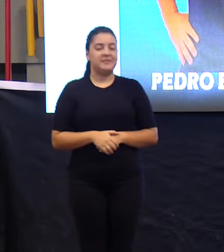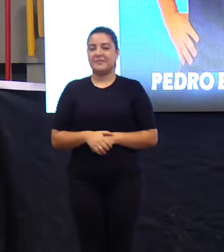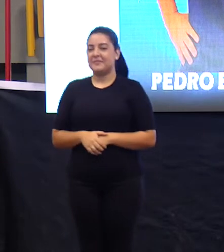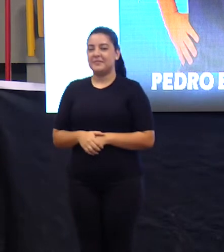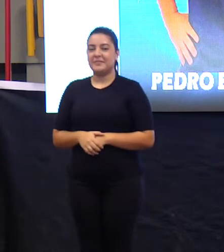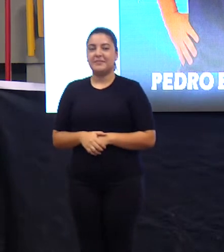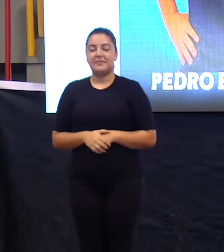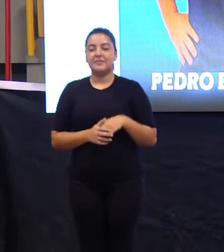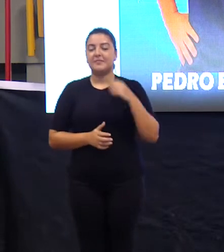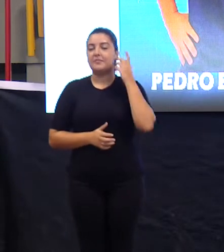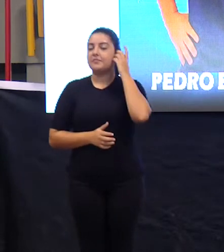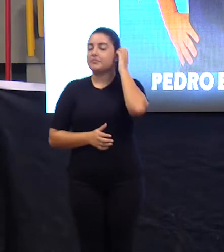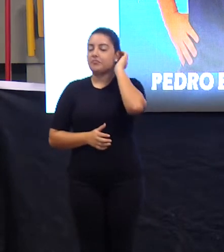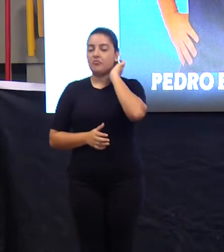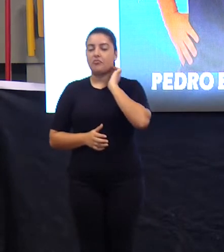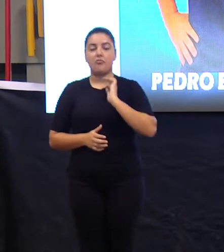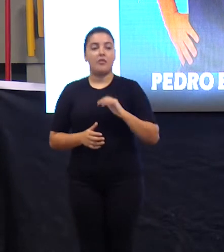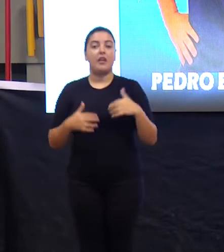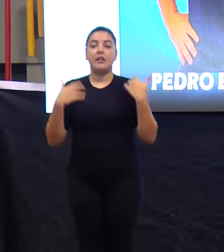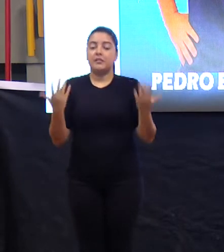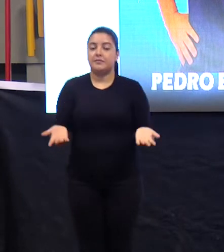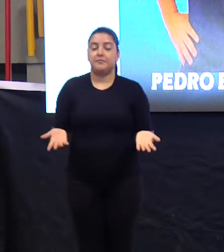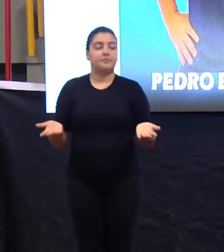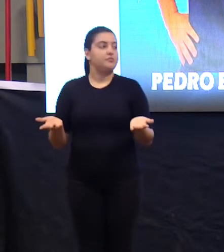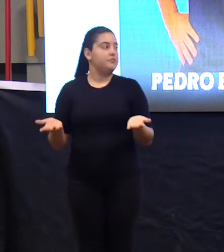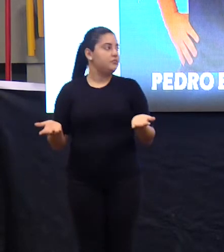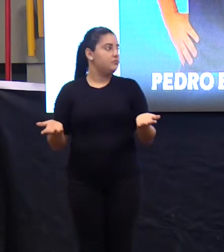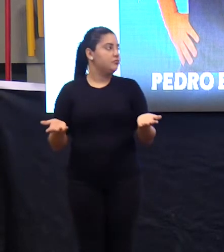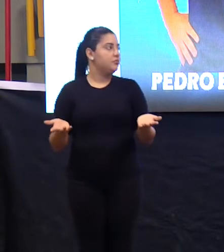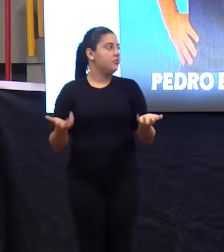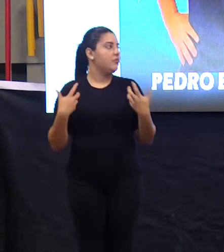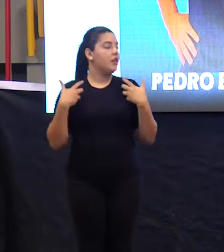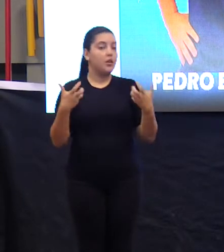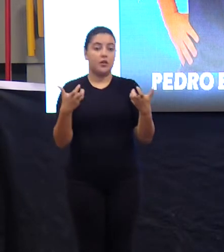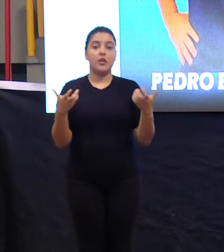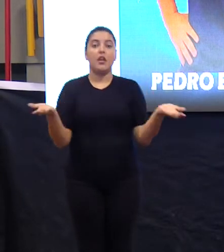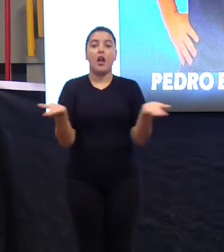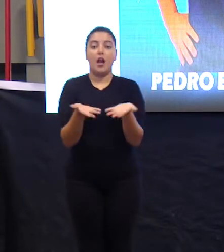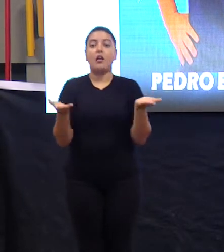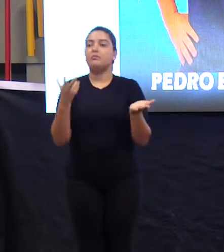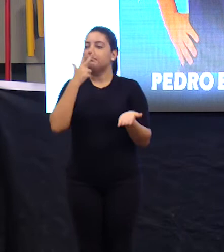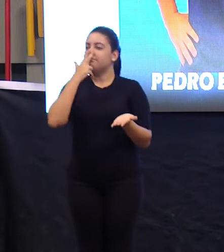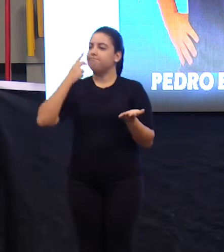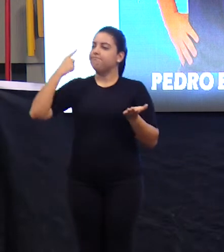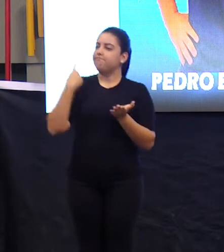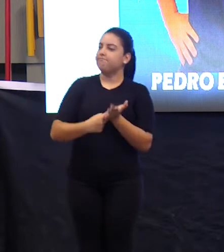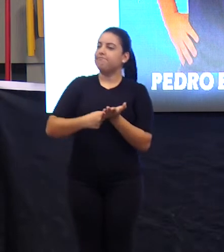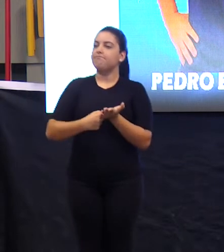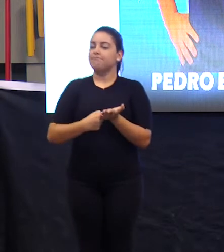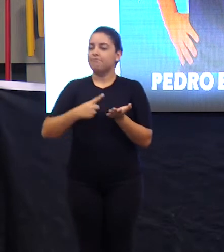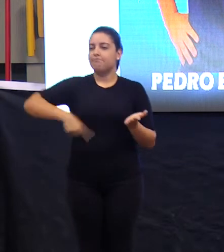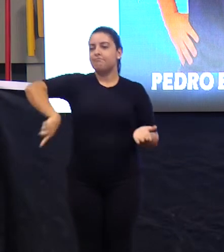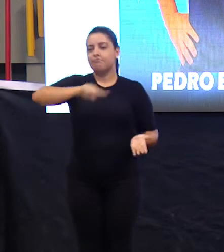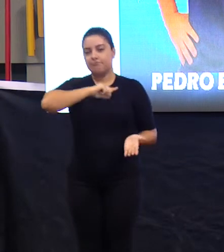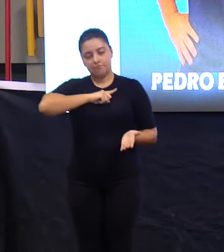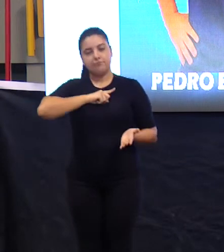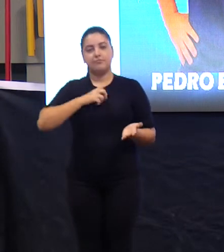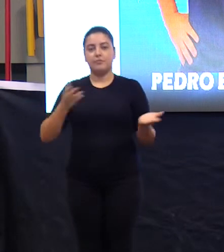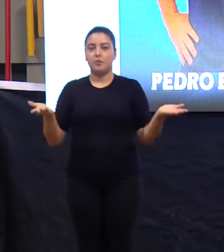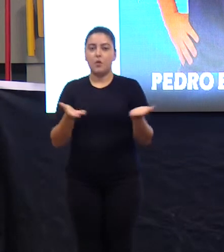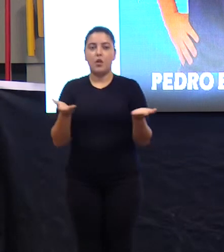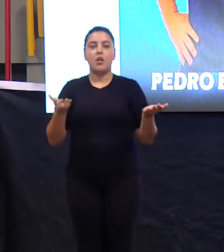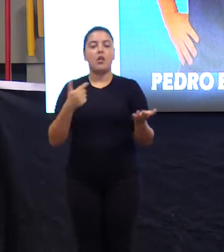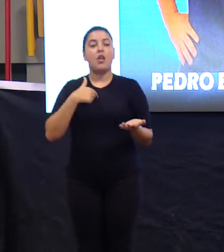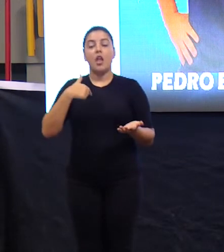Brincadeira, né? Gente, queria que vocês contassem comigo, para quem... sou